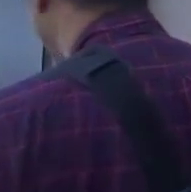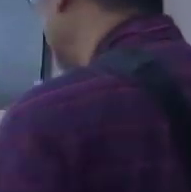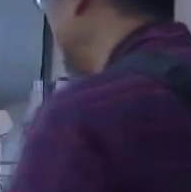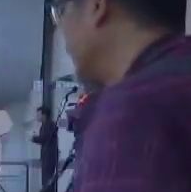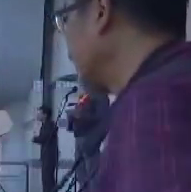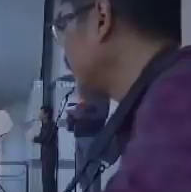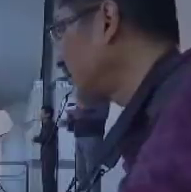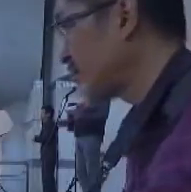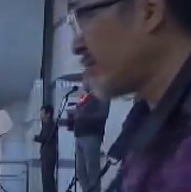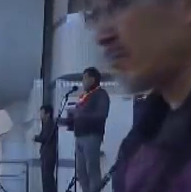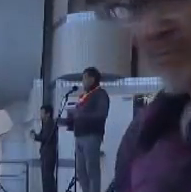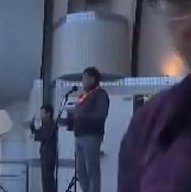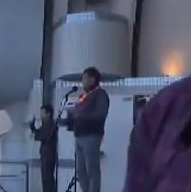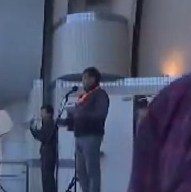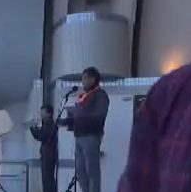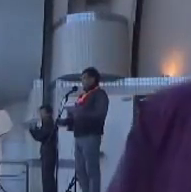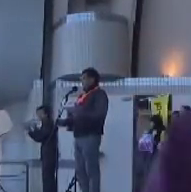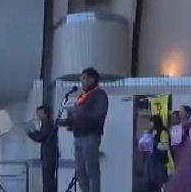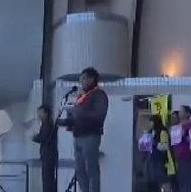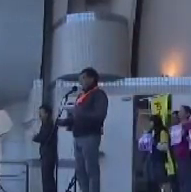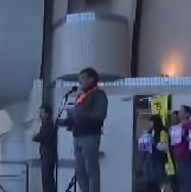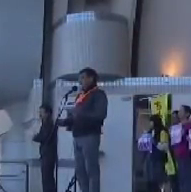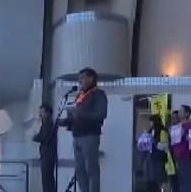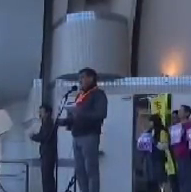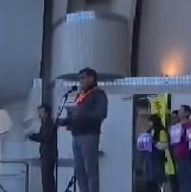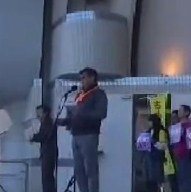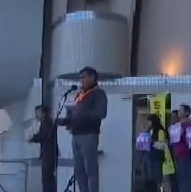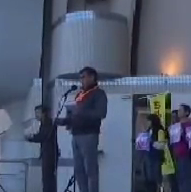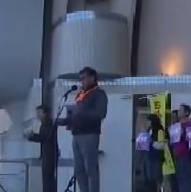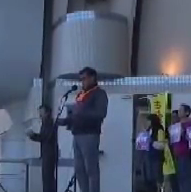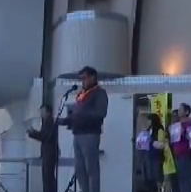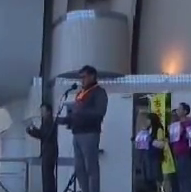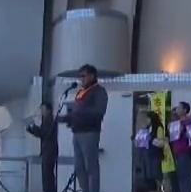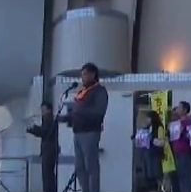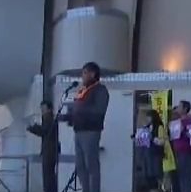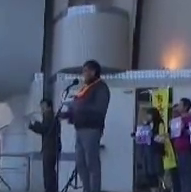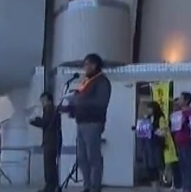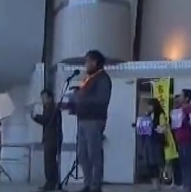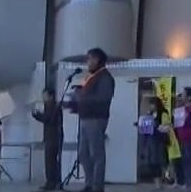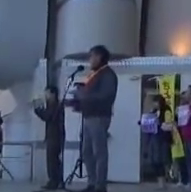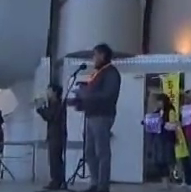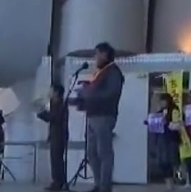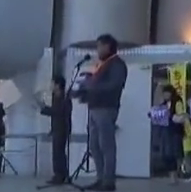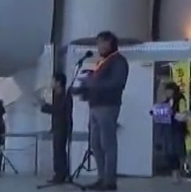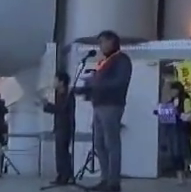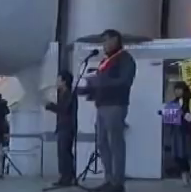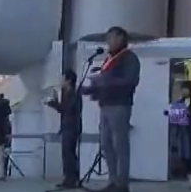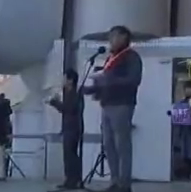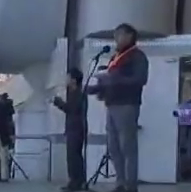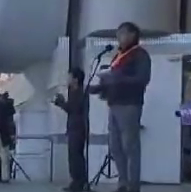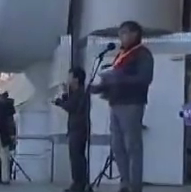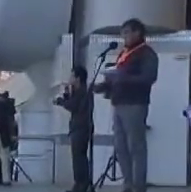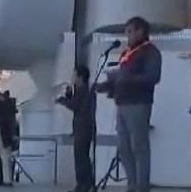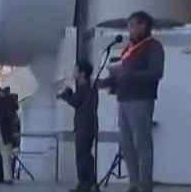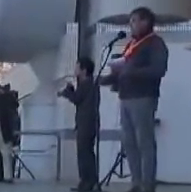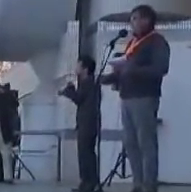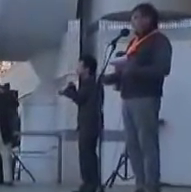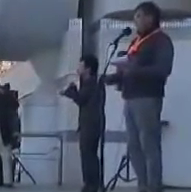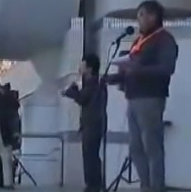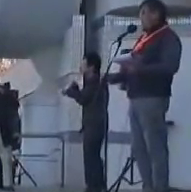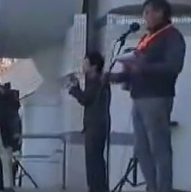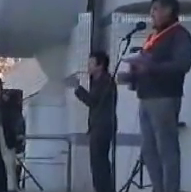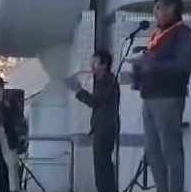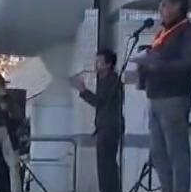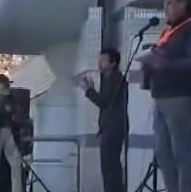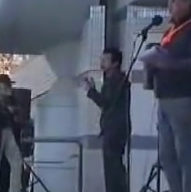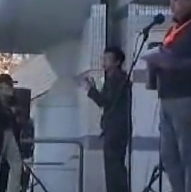外国人はあの奴隷労働ともいえる5年間の技能実習期間